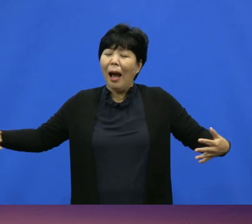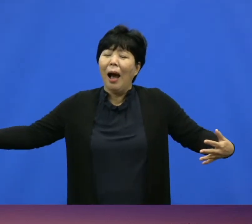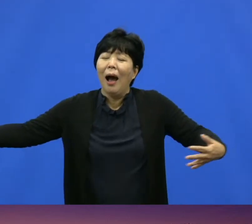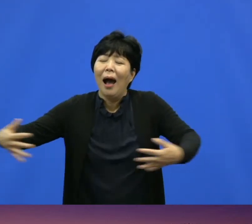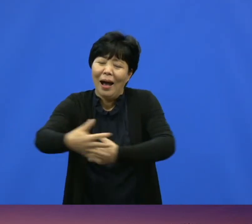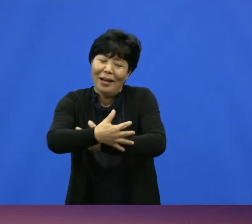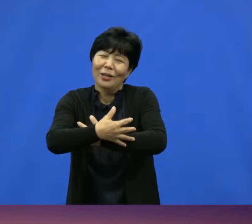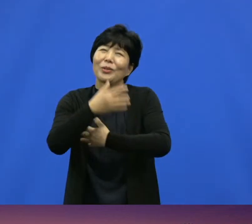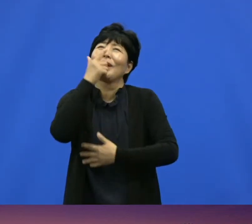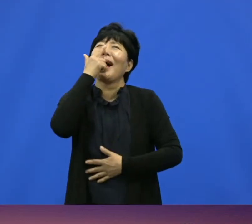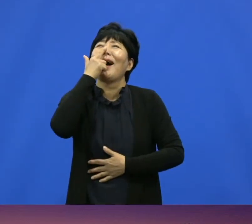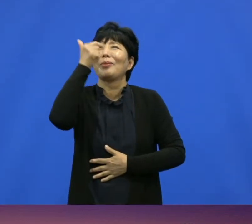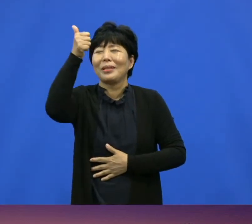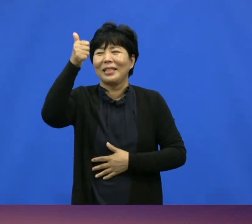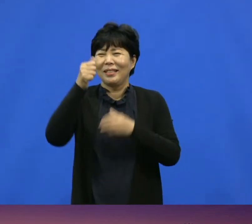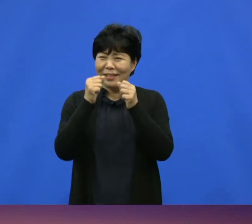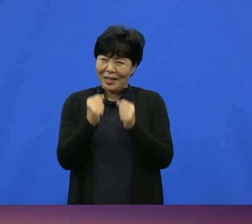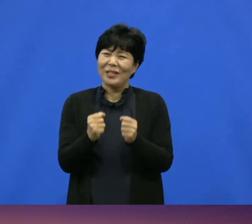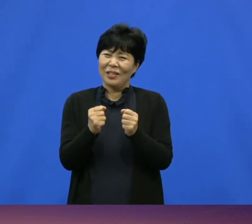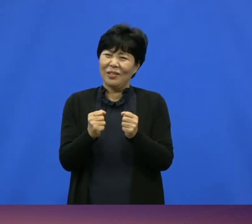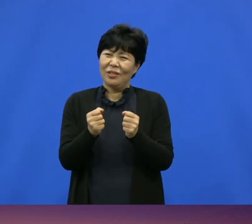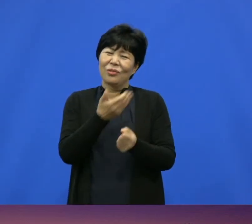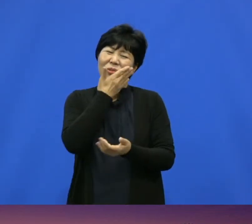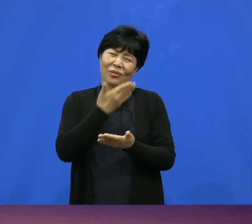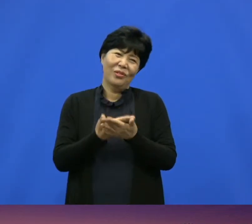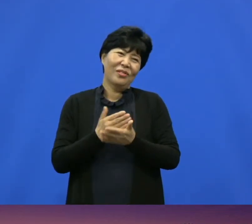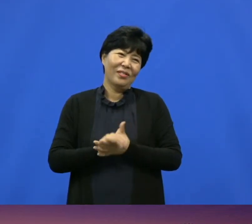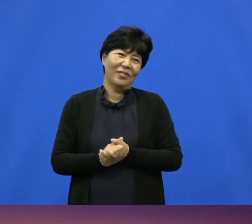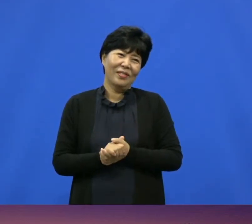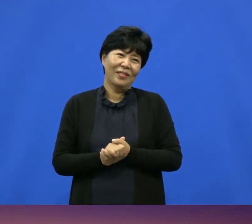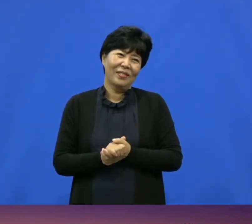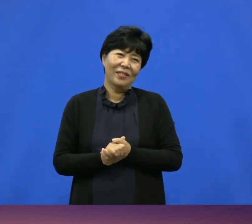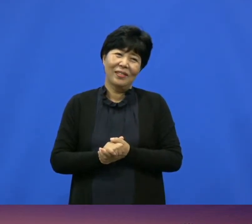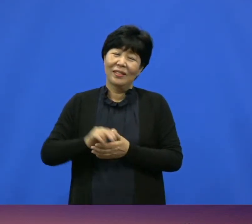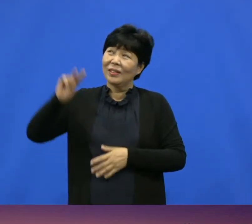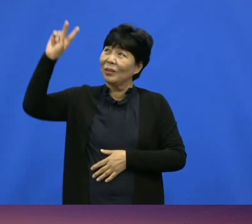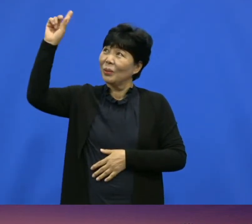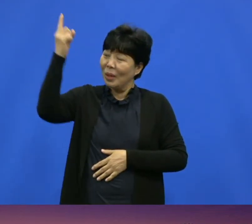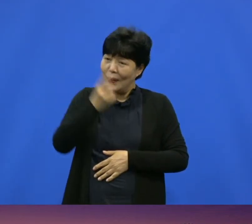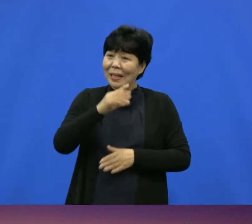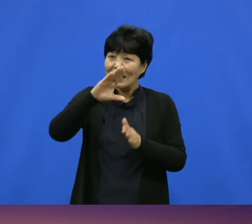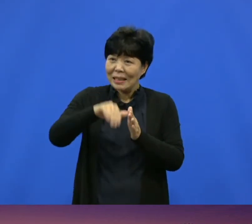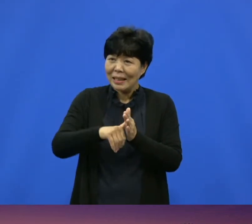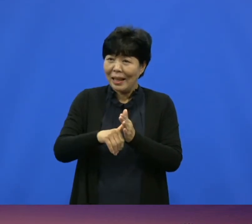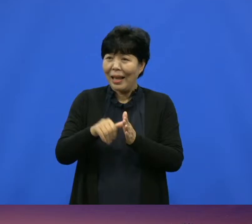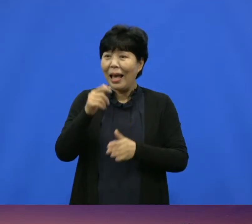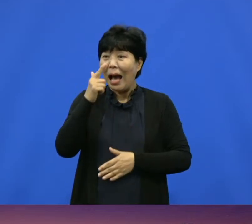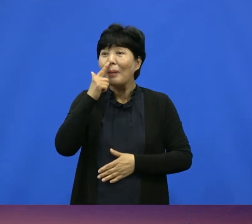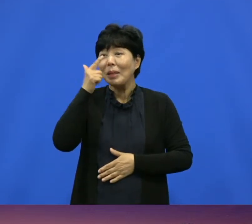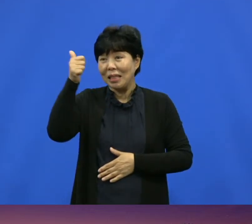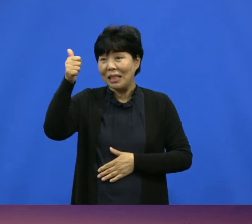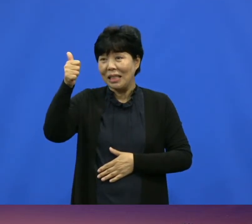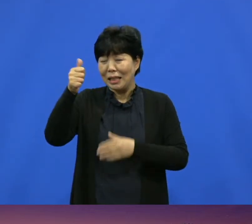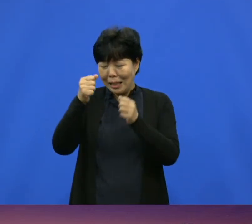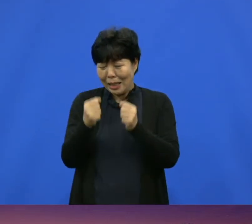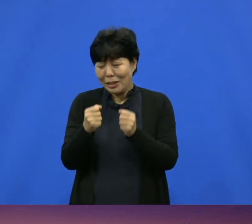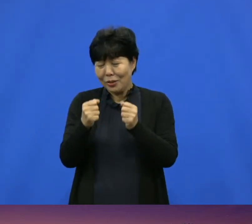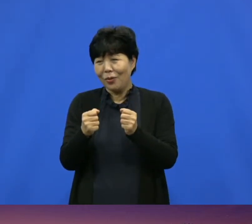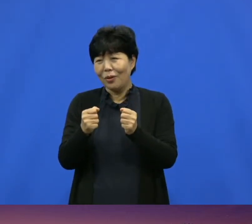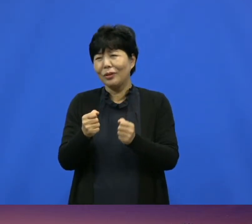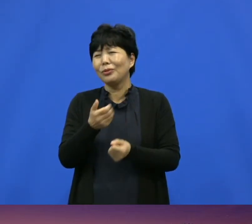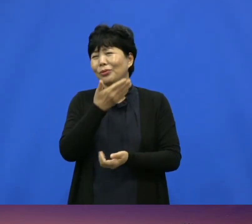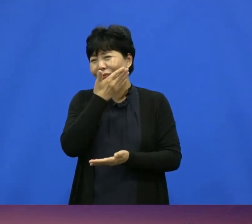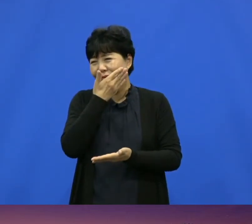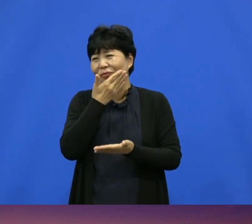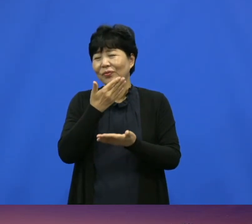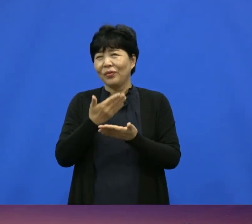돌아와도 아버지가 받아주지 않으면 끝입니다. 아들을 받아들여주는 아버지가 있다는 게 복음이에요. 복음.